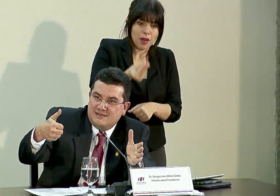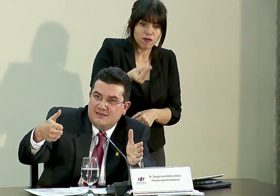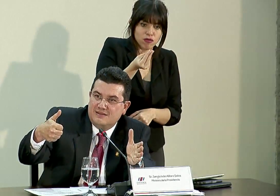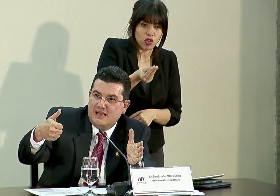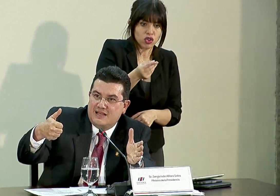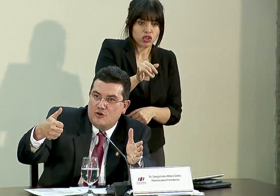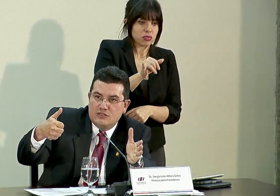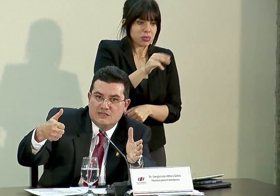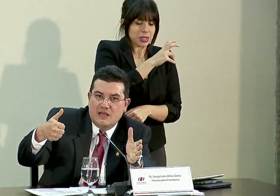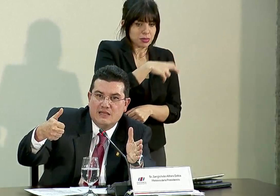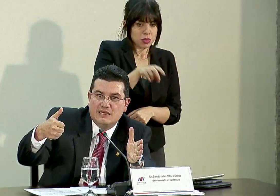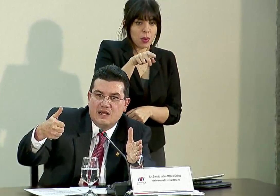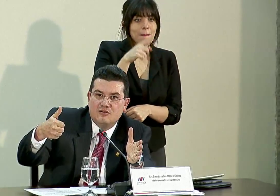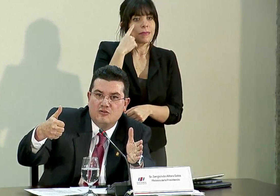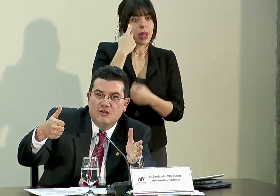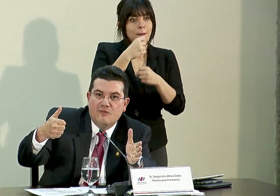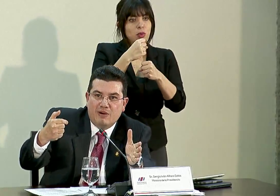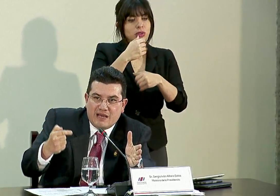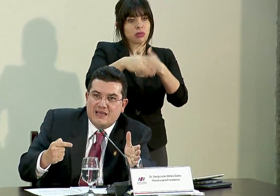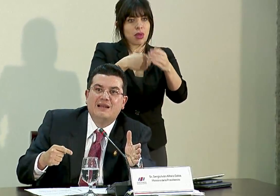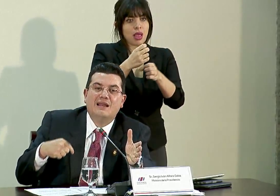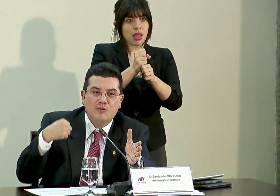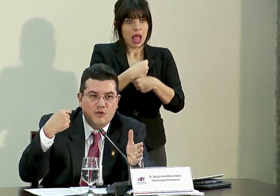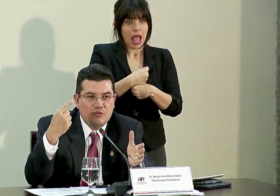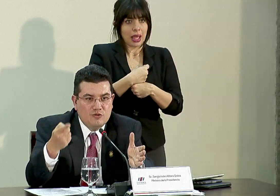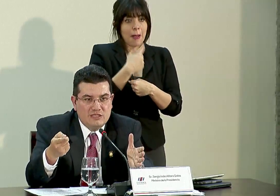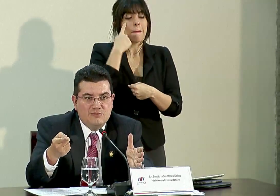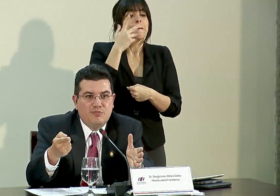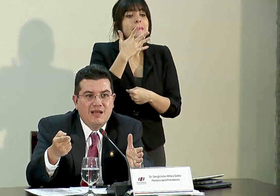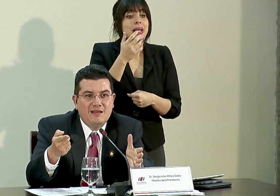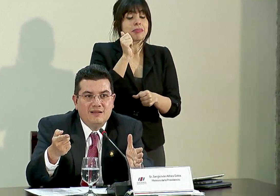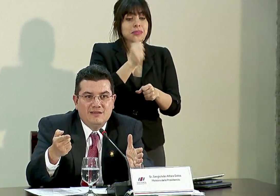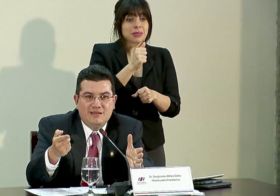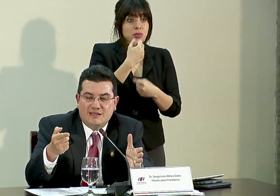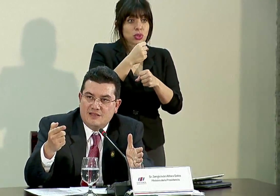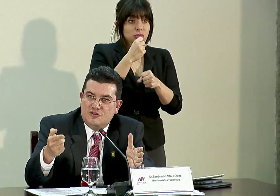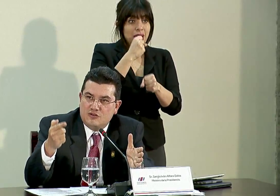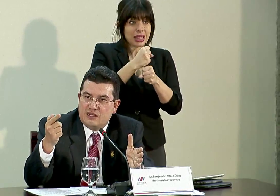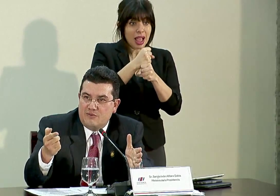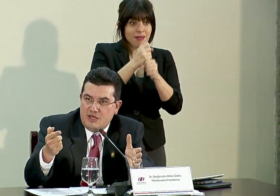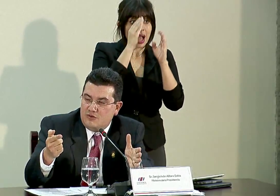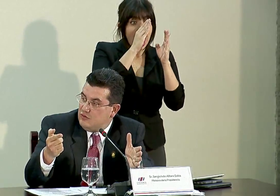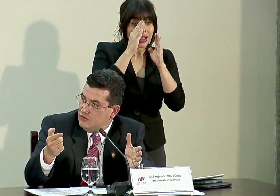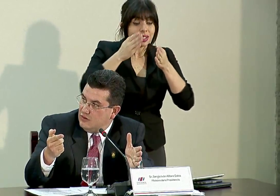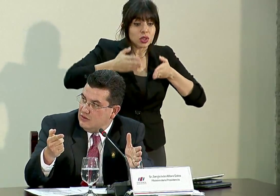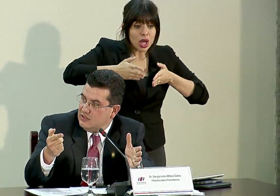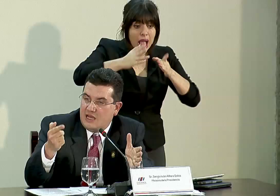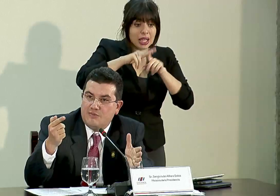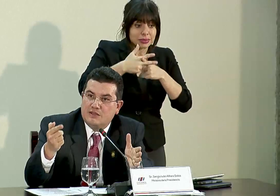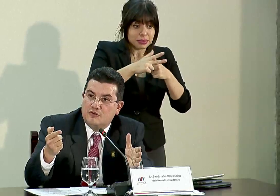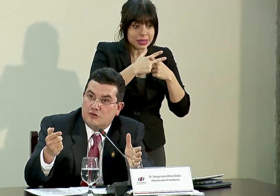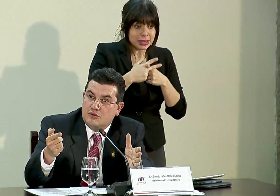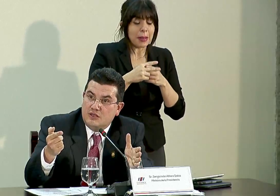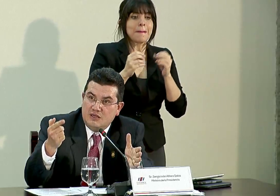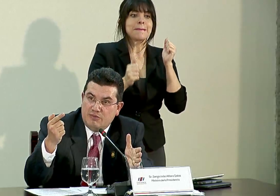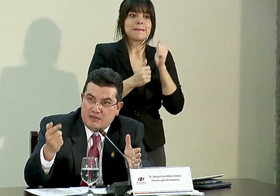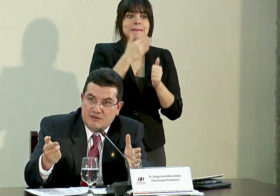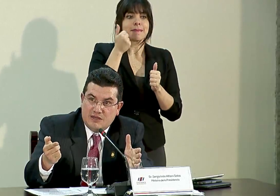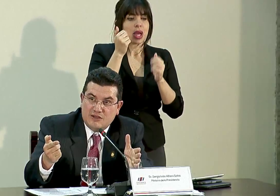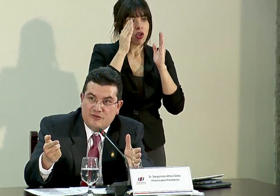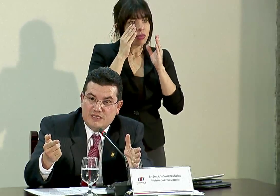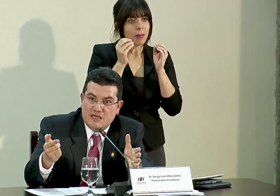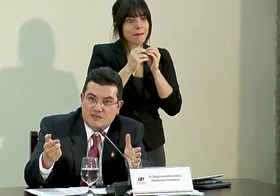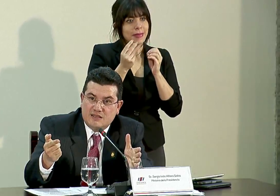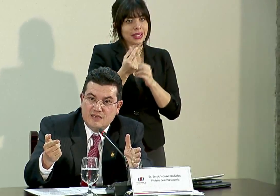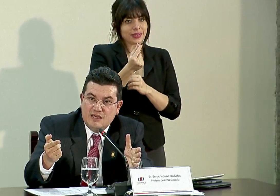más del que hoy se está dedicando para que la labor municipal de atención de caminos sea mayor y